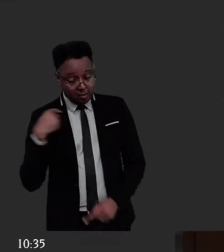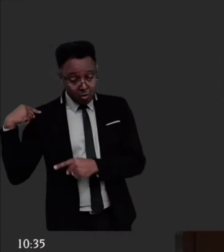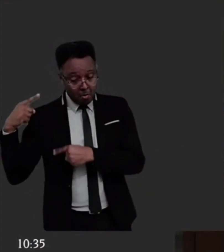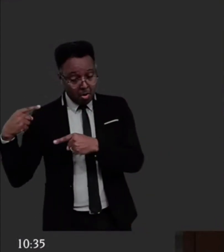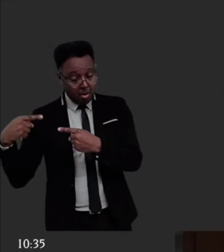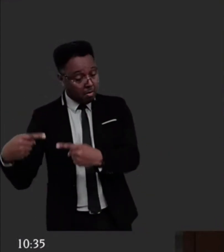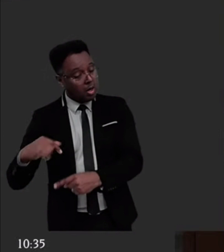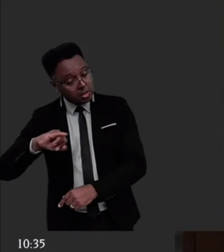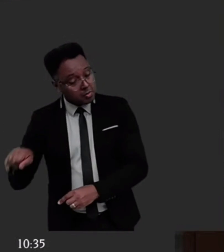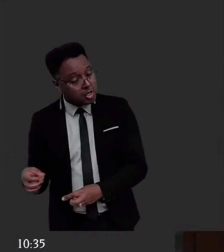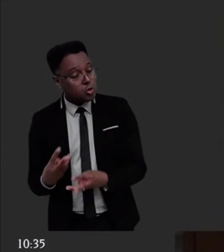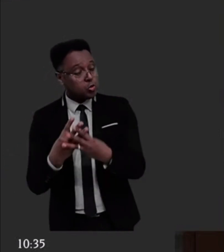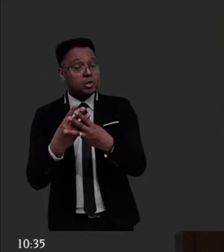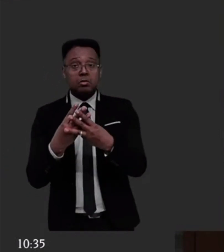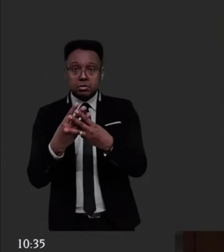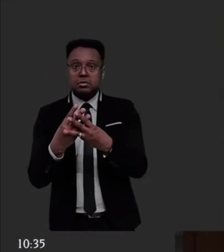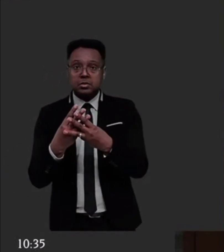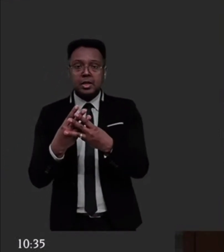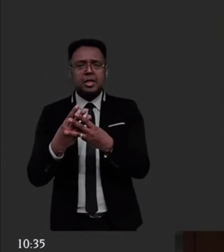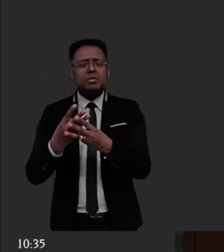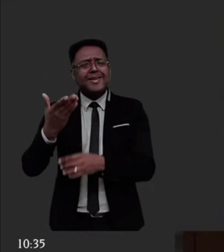primórdios, porque foi a família que Deus constituiu,